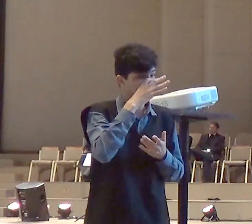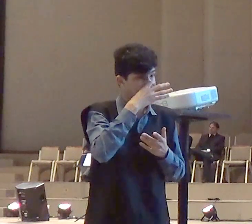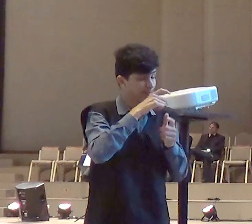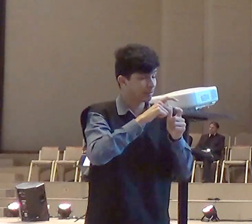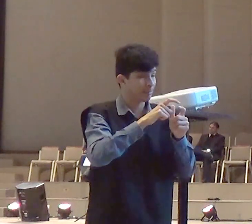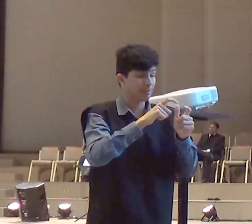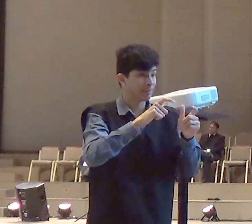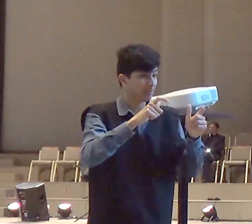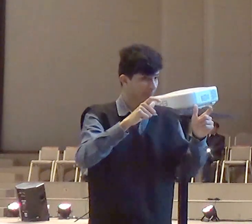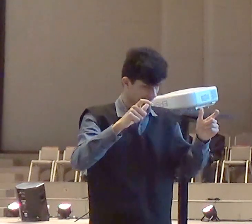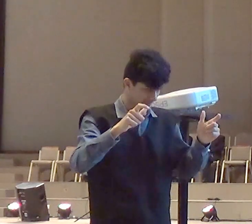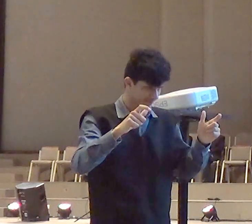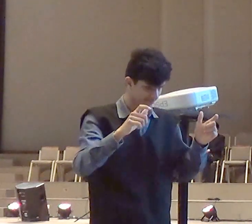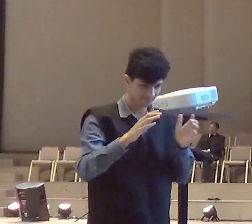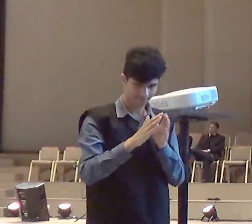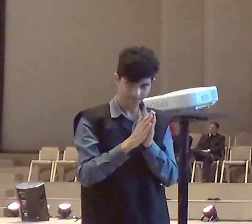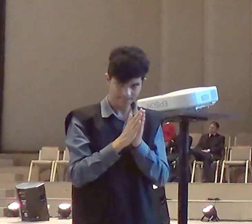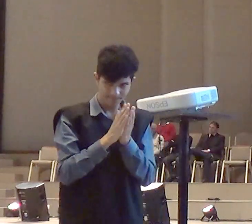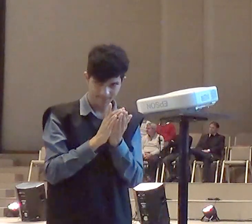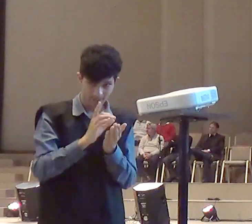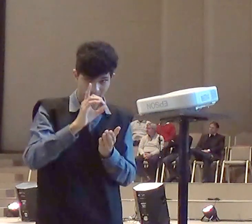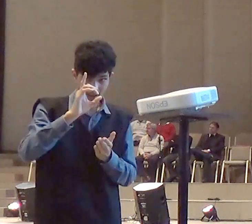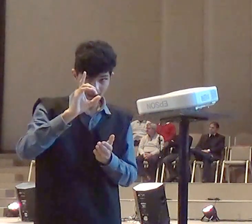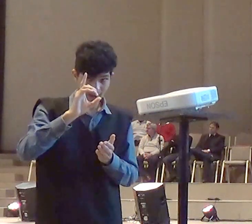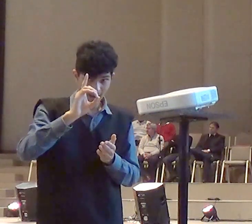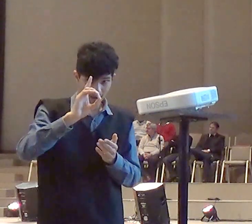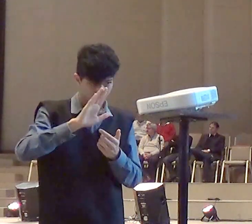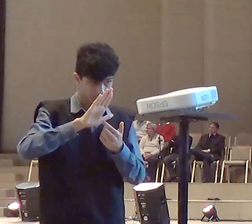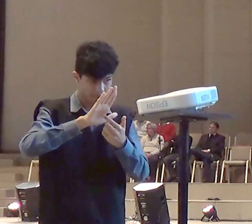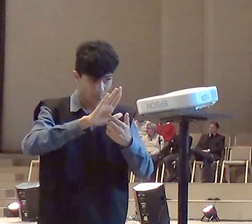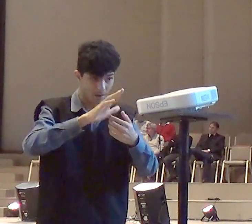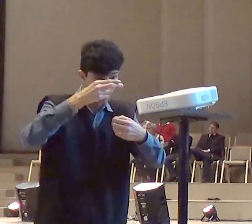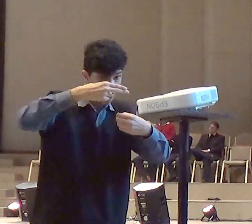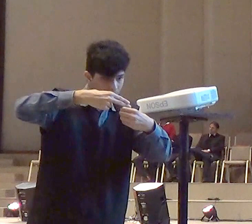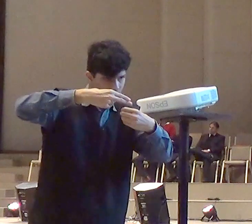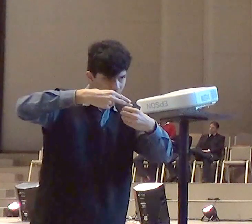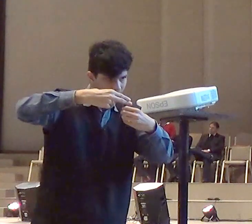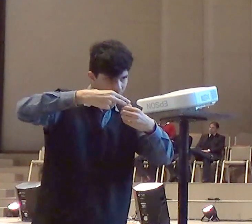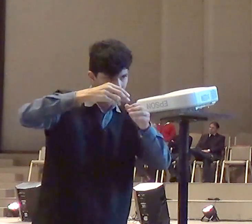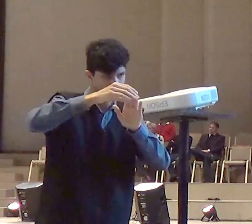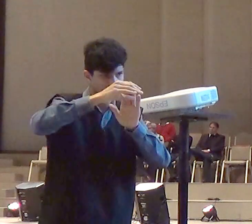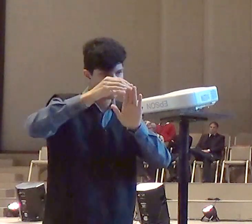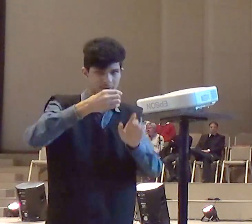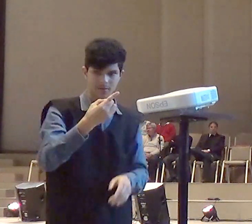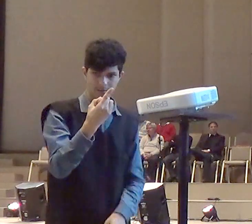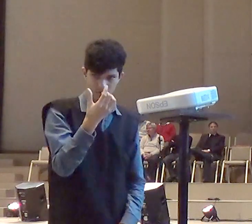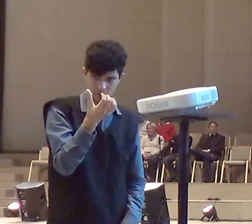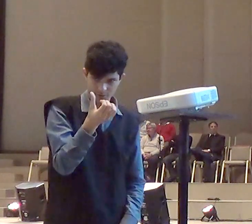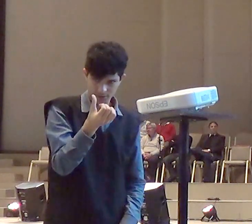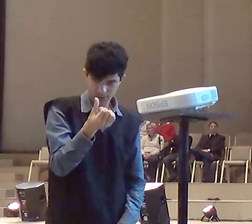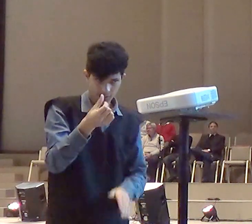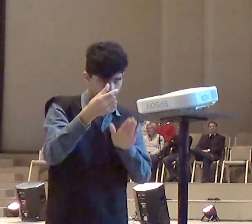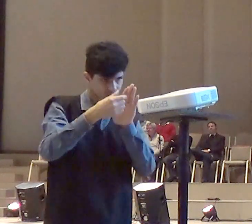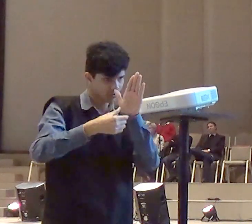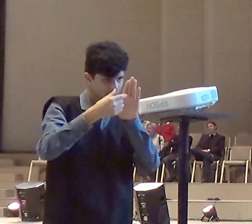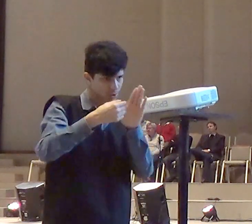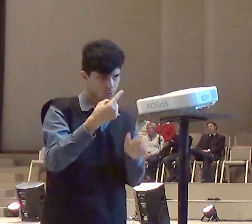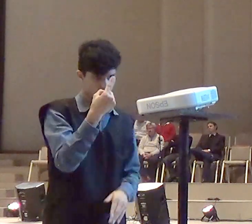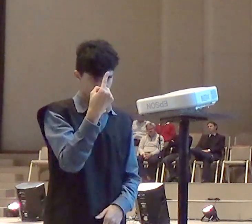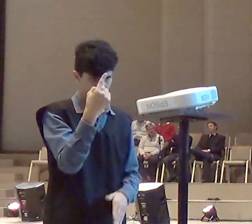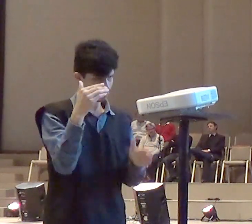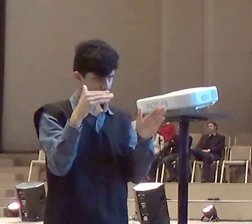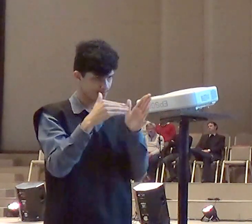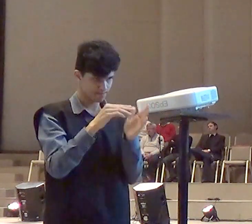coração palavra de Deus diz assim números 16 de 1 a 5